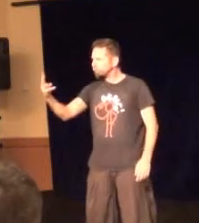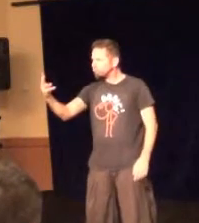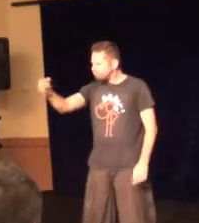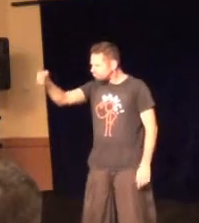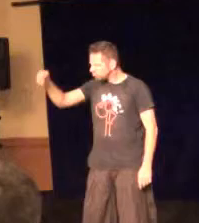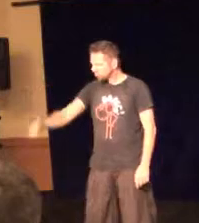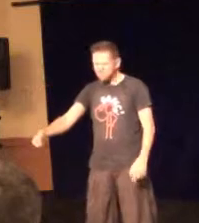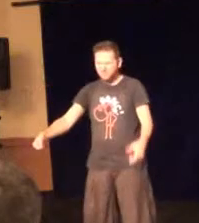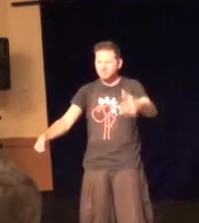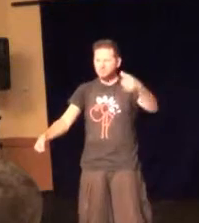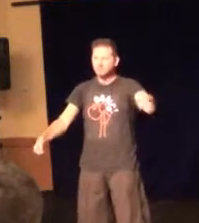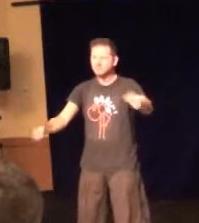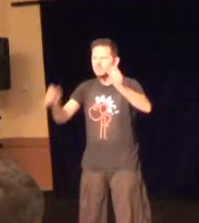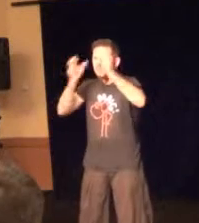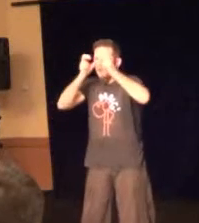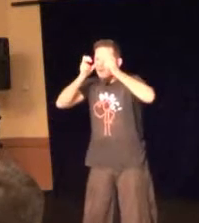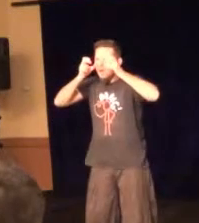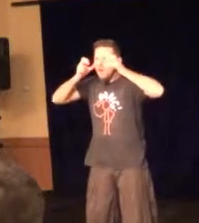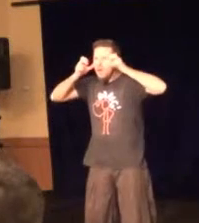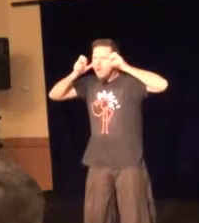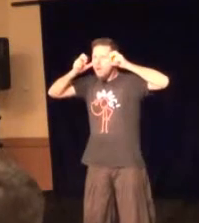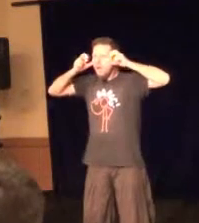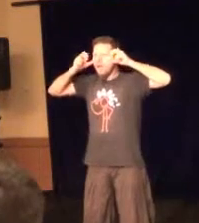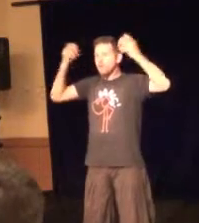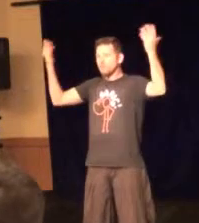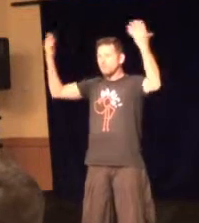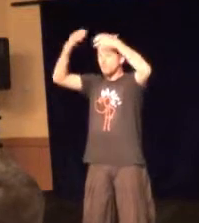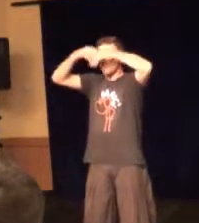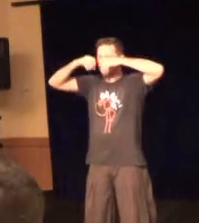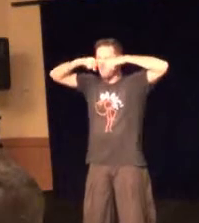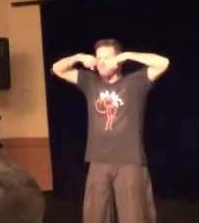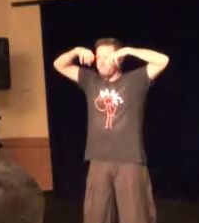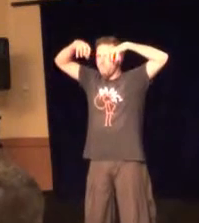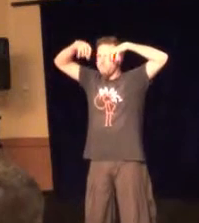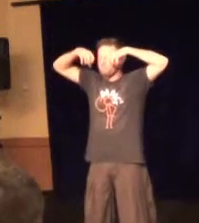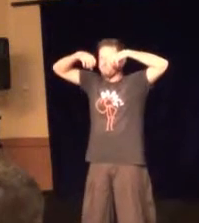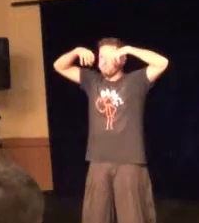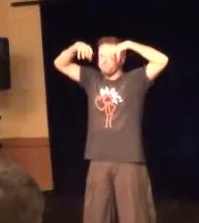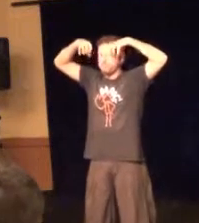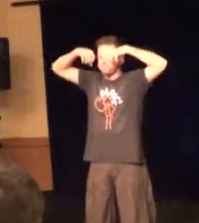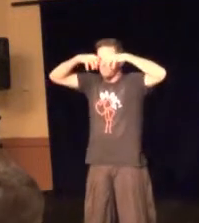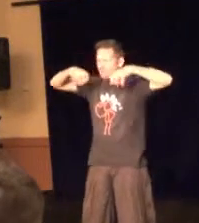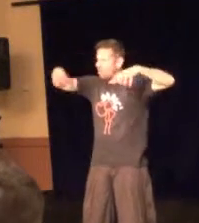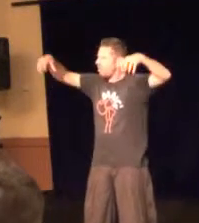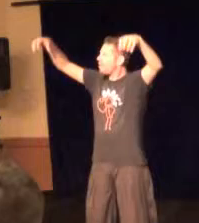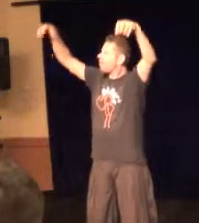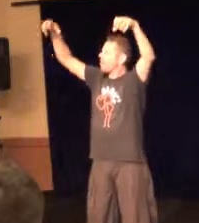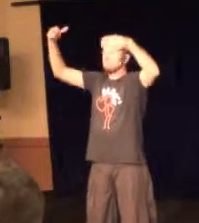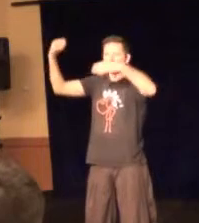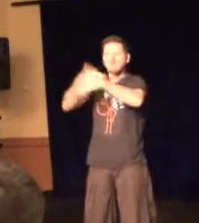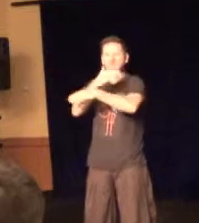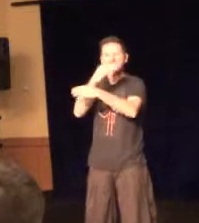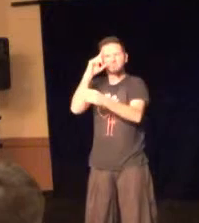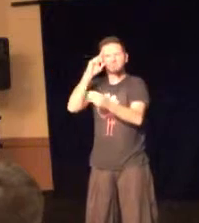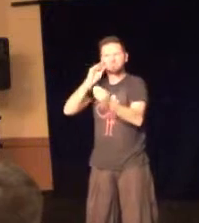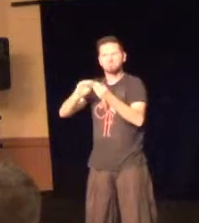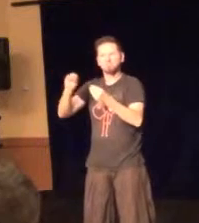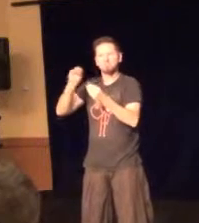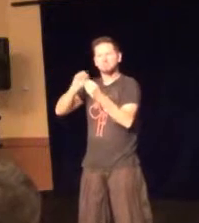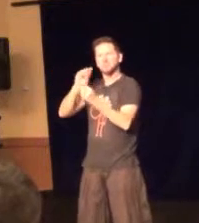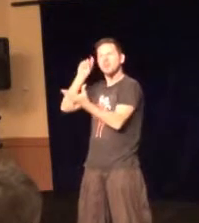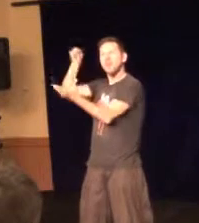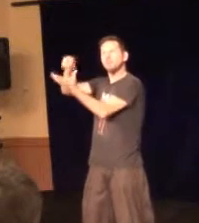valises pleines de nuit. Que se passe-t-il? Que se passe-t-il vraiment en